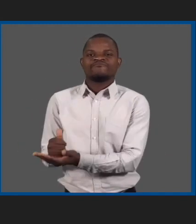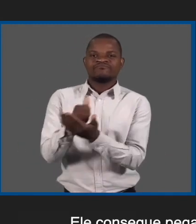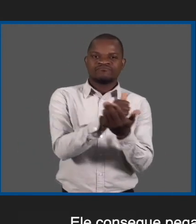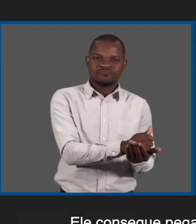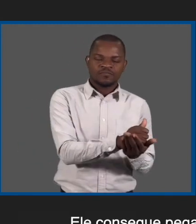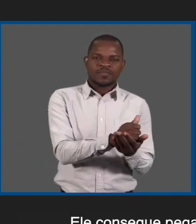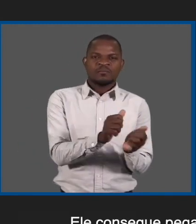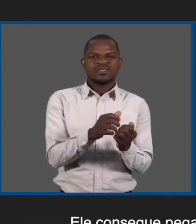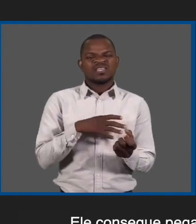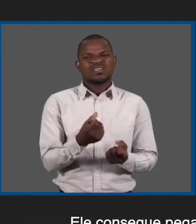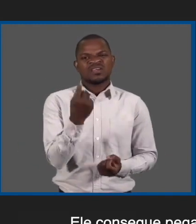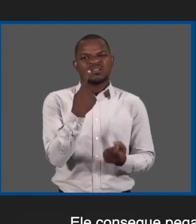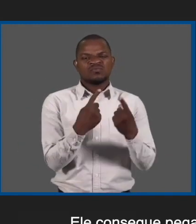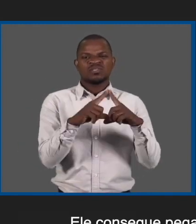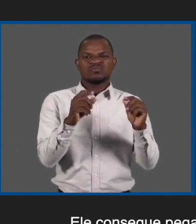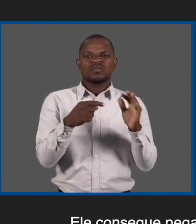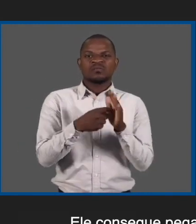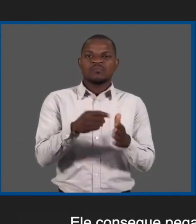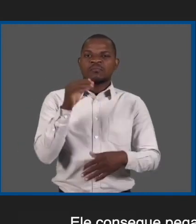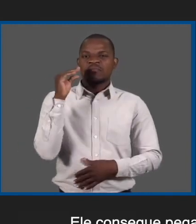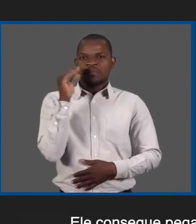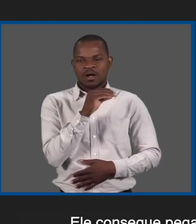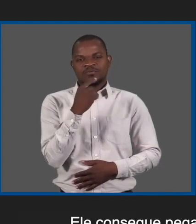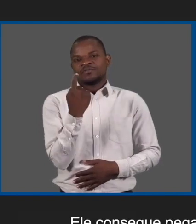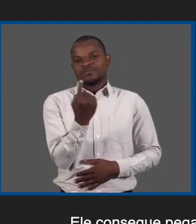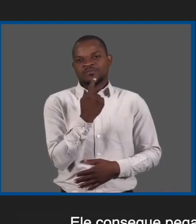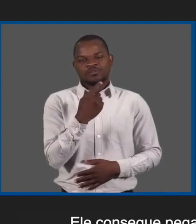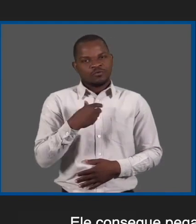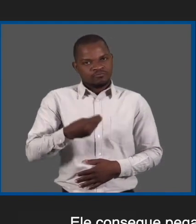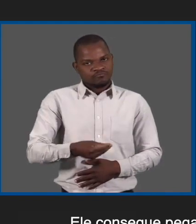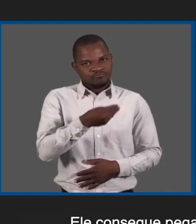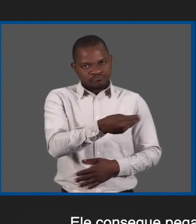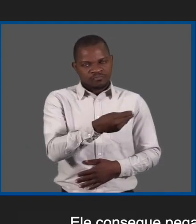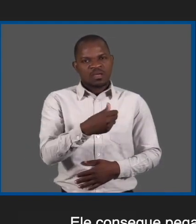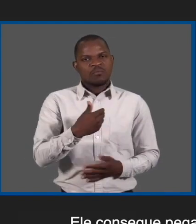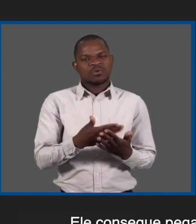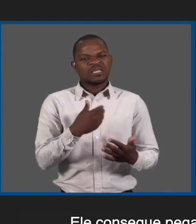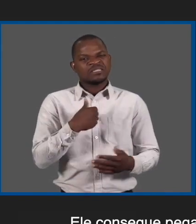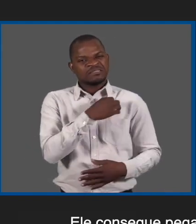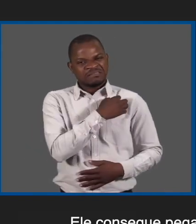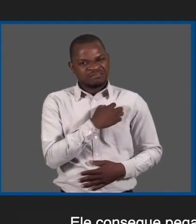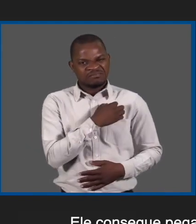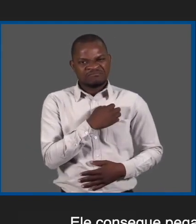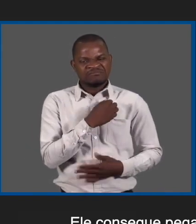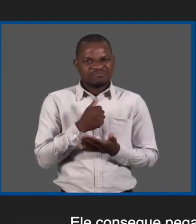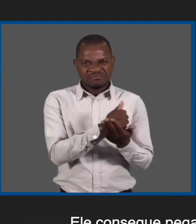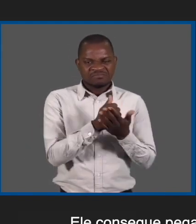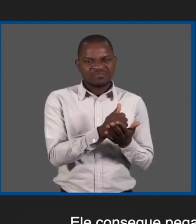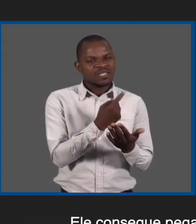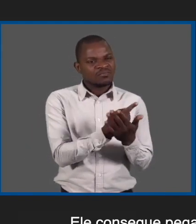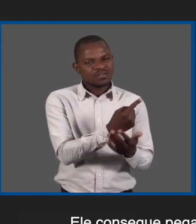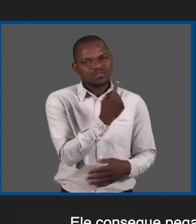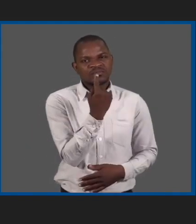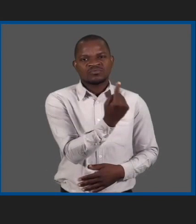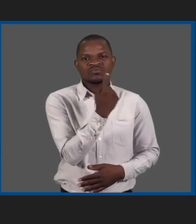já ele pão, ele consegue pegar, mesmo a colher, eu dou, porque eu tento lutar com ele, digo, você tem que comer